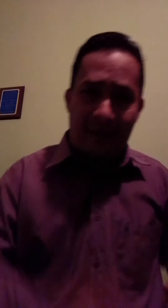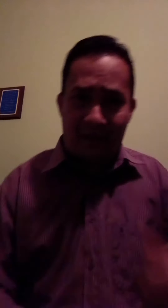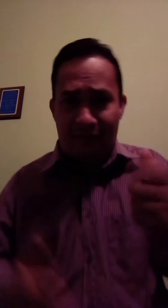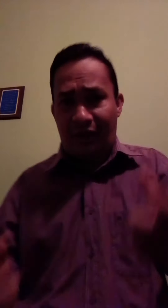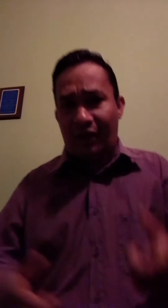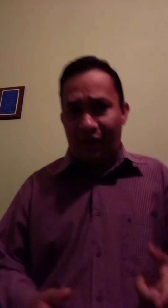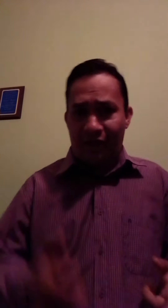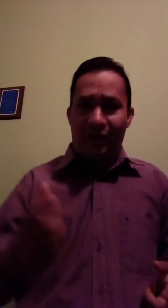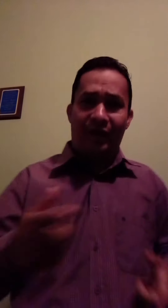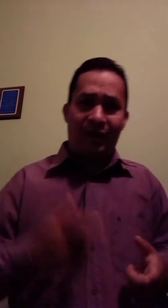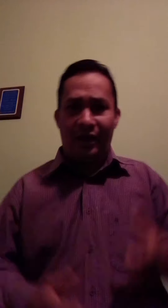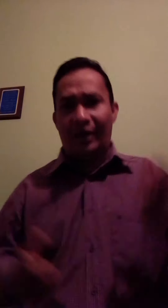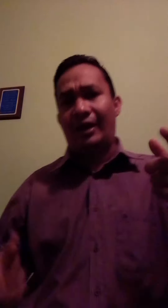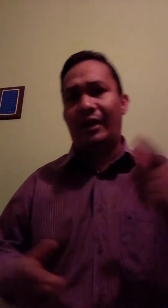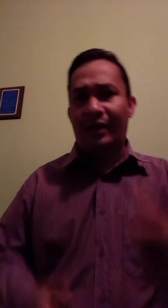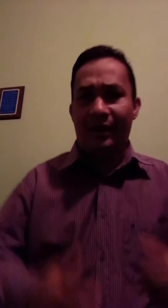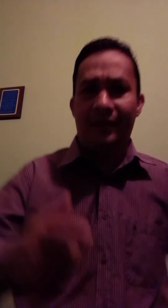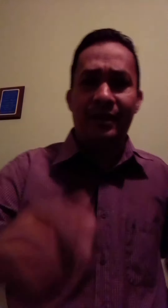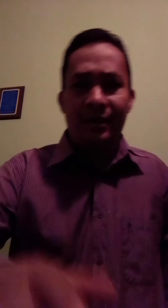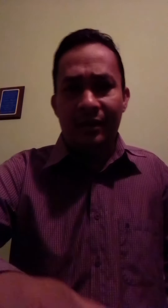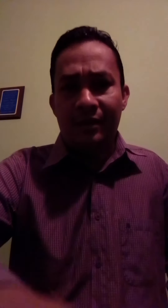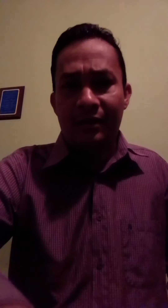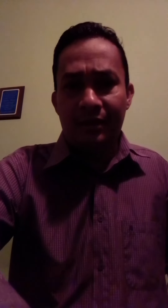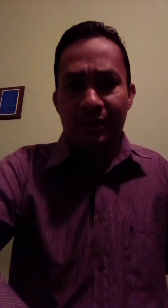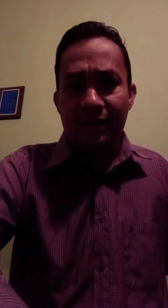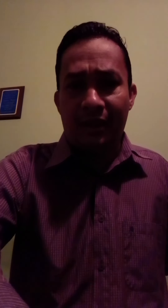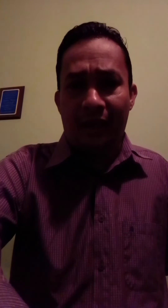que ves Y ya